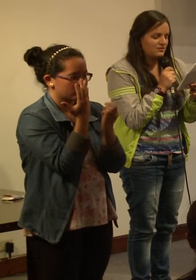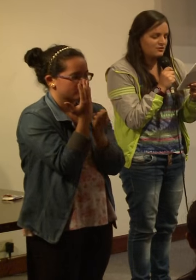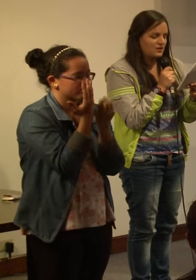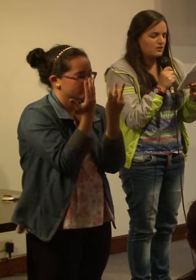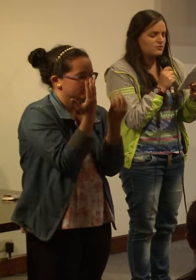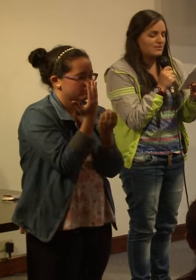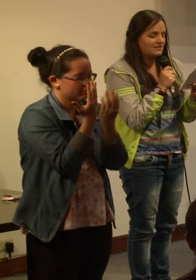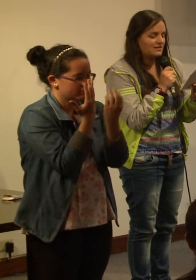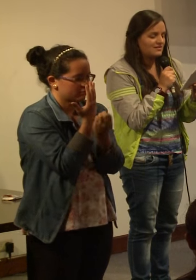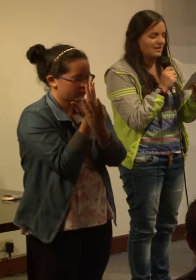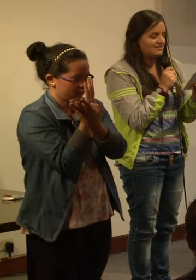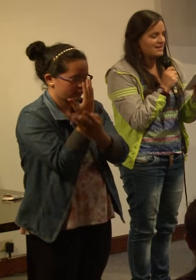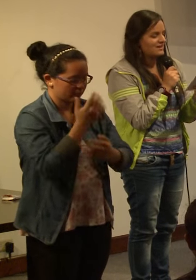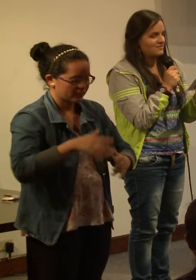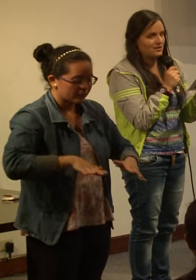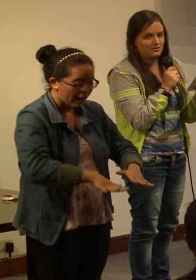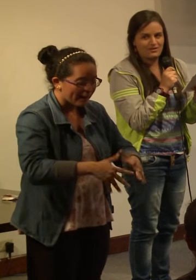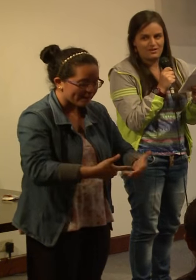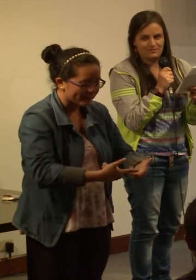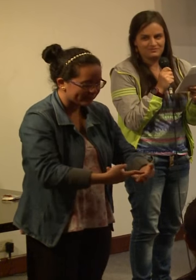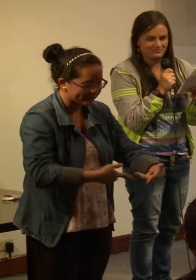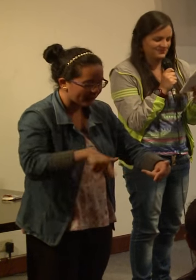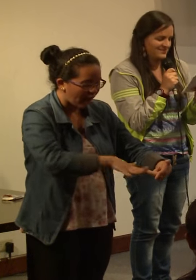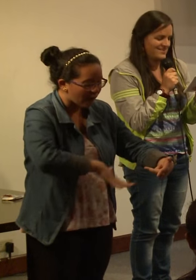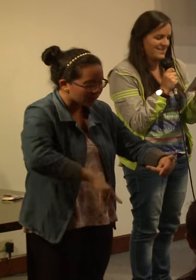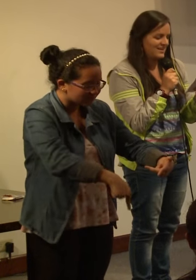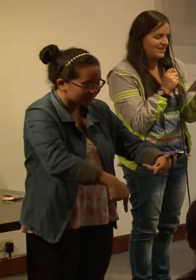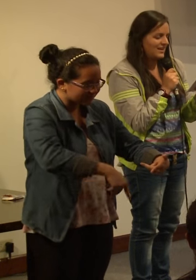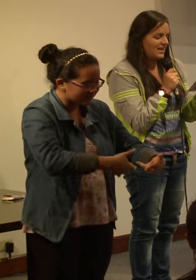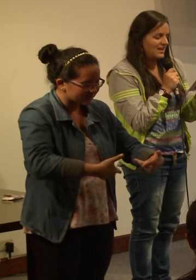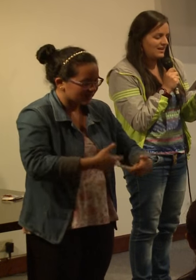El piso tiene un matiz entre café y rosado.